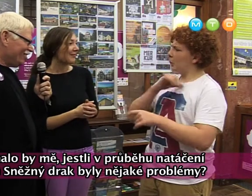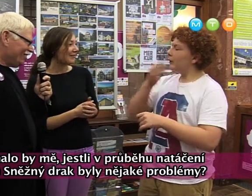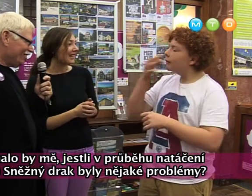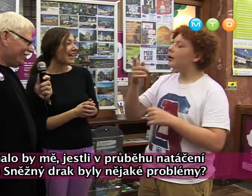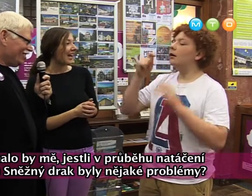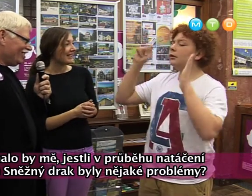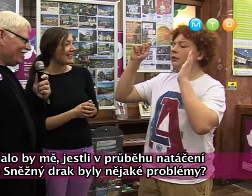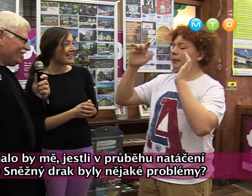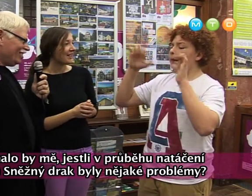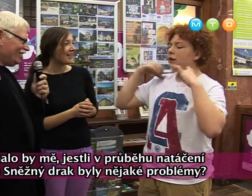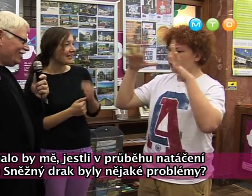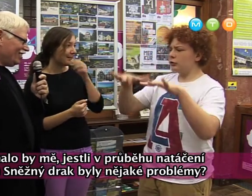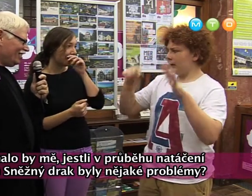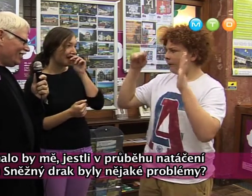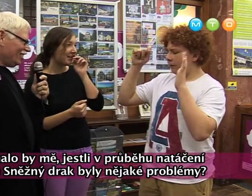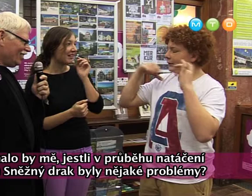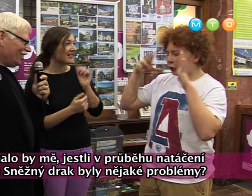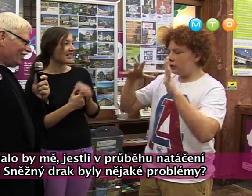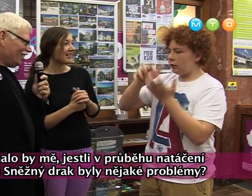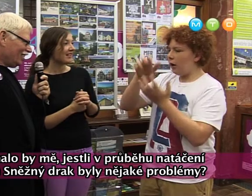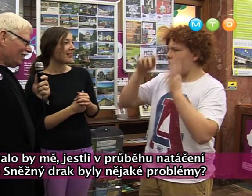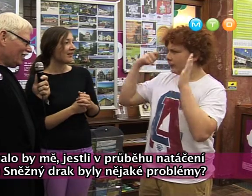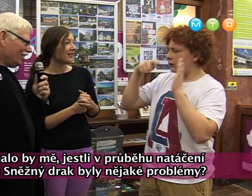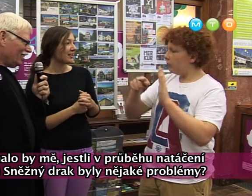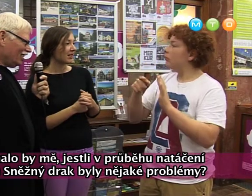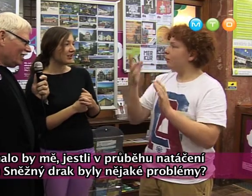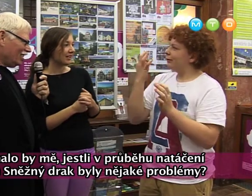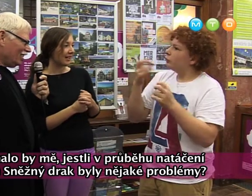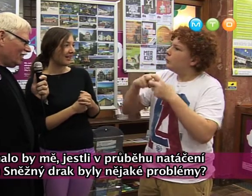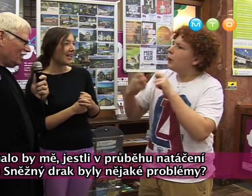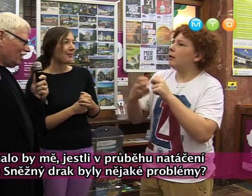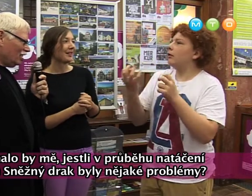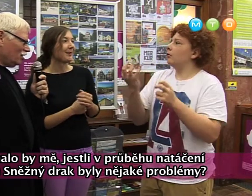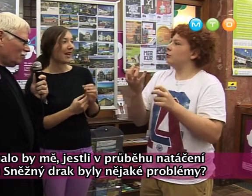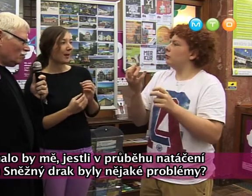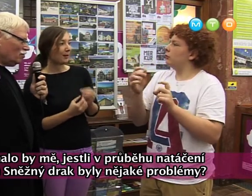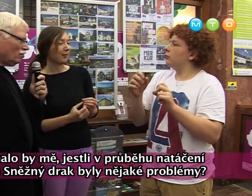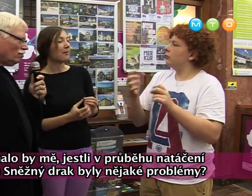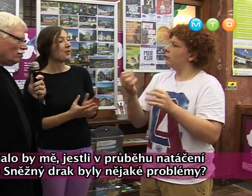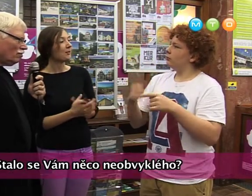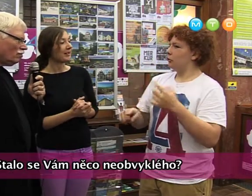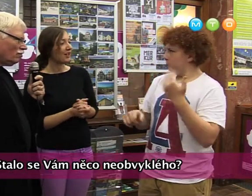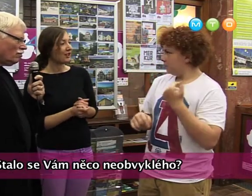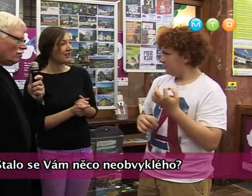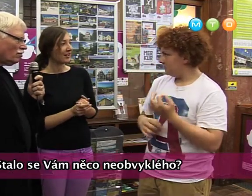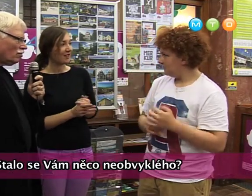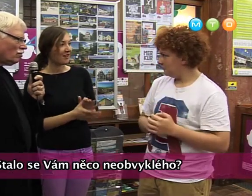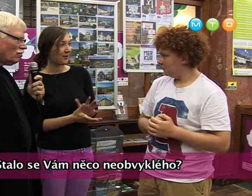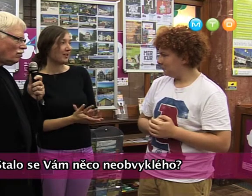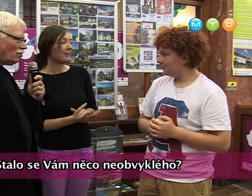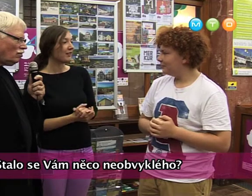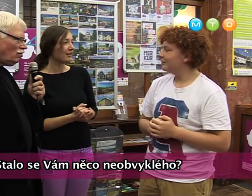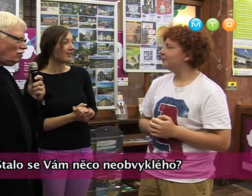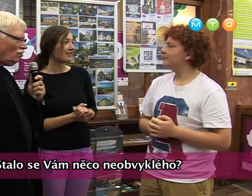Jo? A tak já se vás zeptám, vlastně ten film Sněžný drak, byly tam nějaké problémy při tom natáčení, stalo se